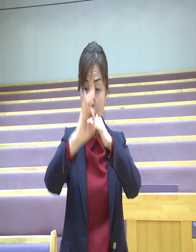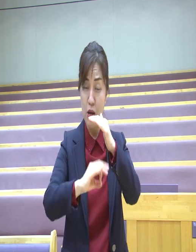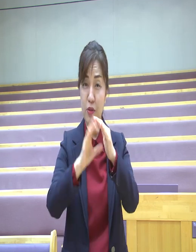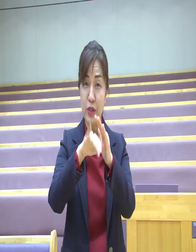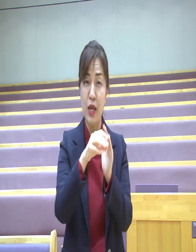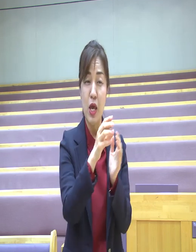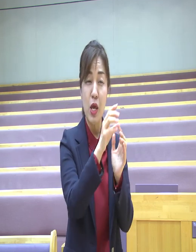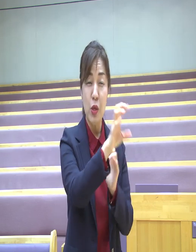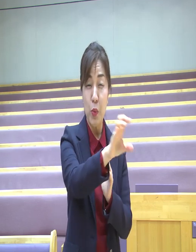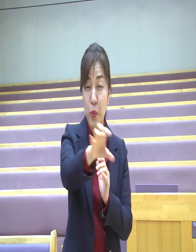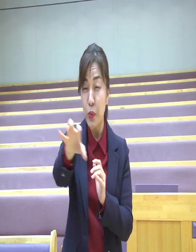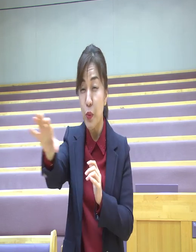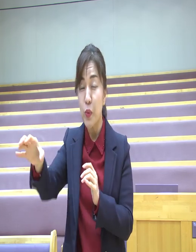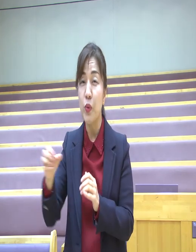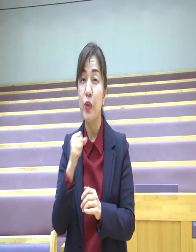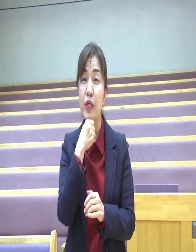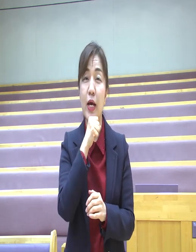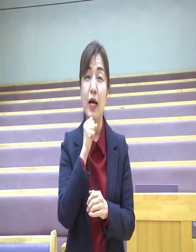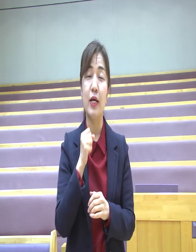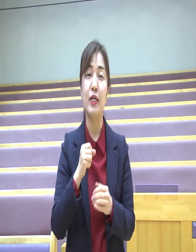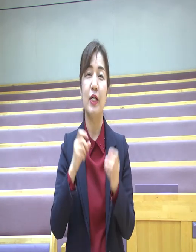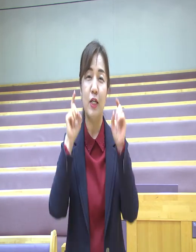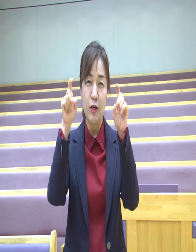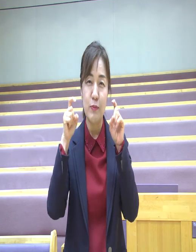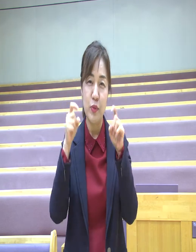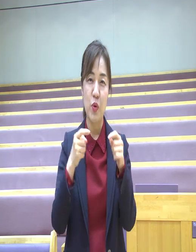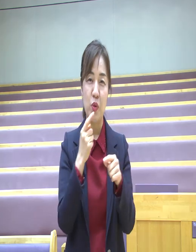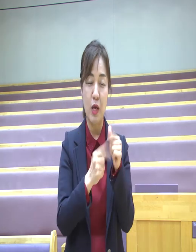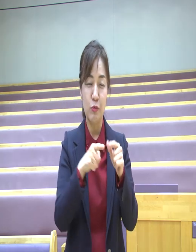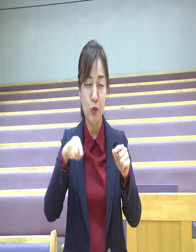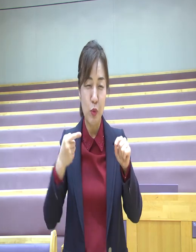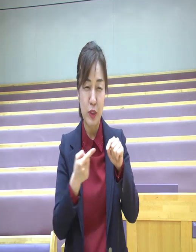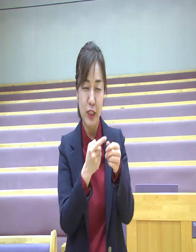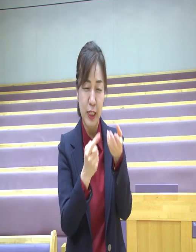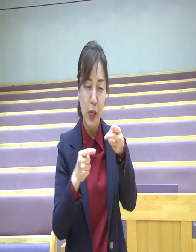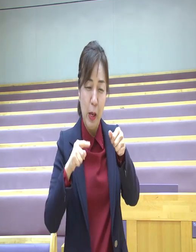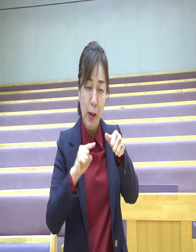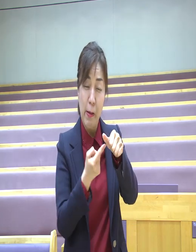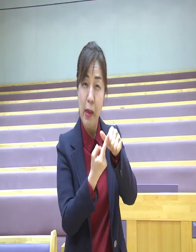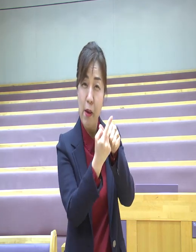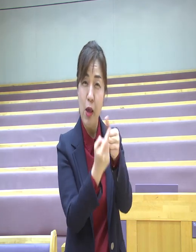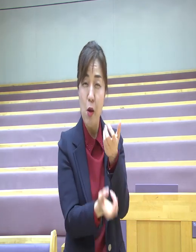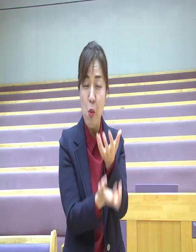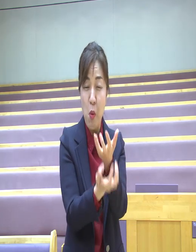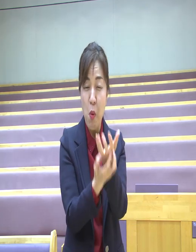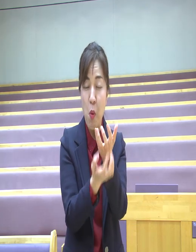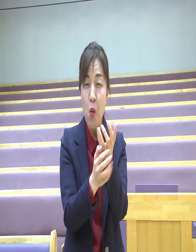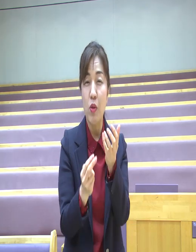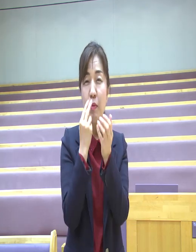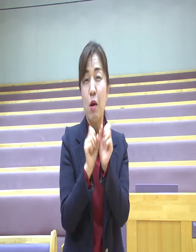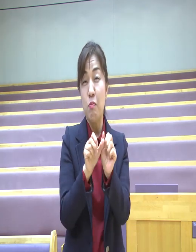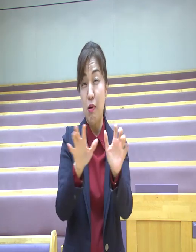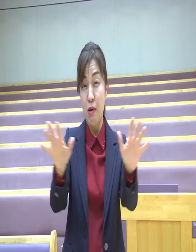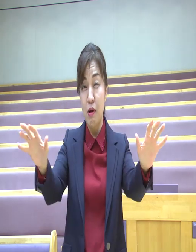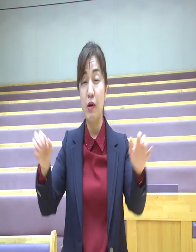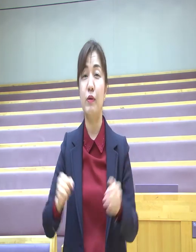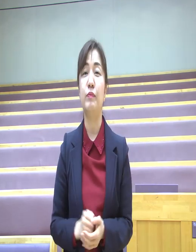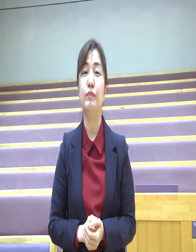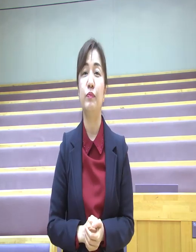시작하면 여기저기서 양과 염소를 나무 꼬치에 깨워 이 굽는 냄새가 퍼지기